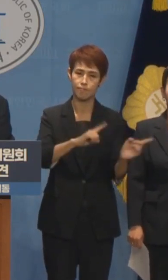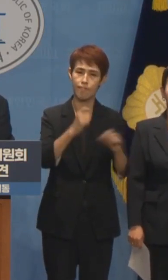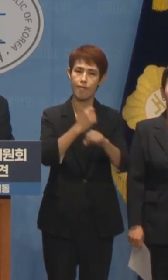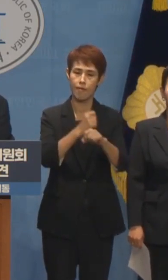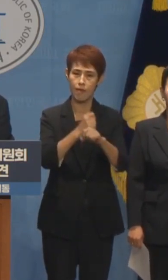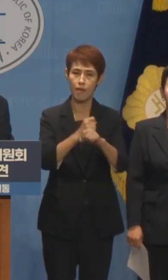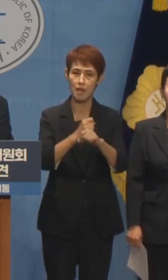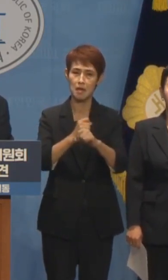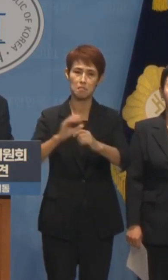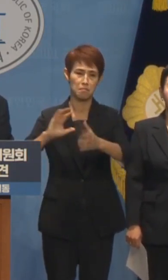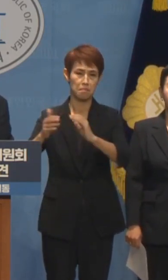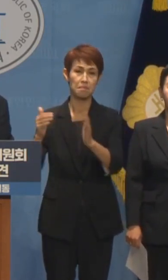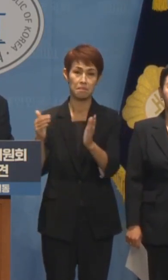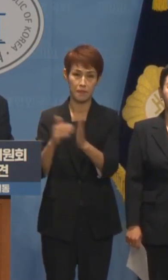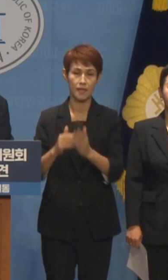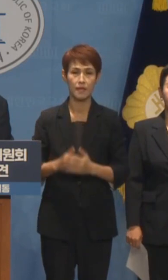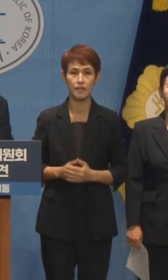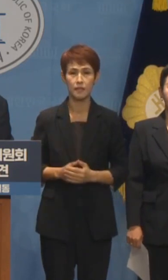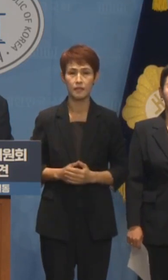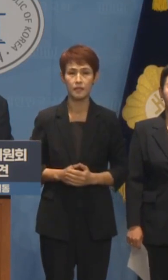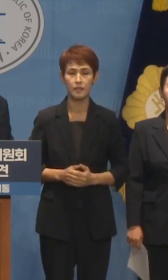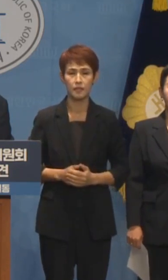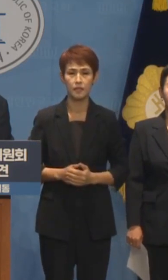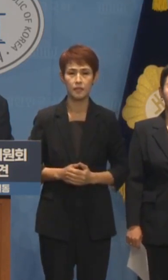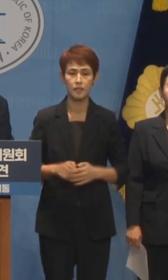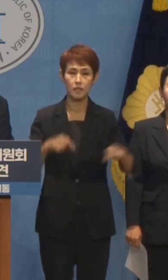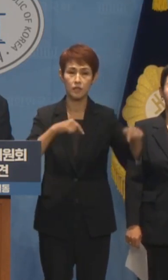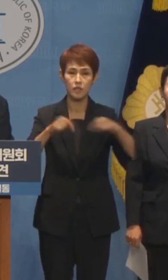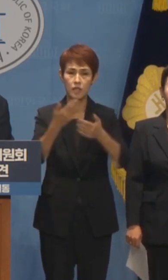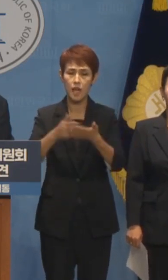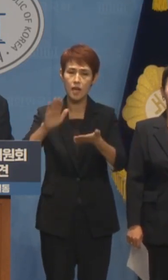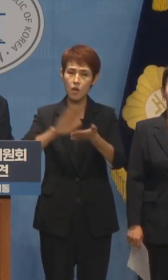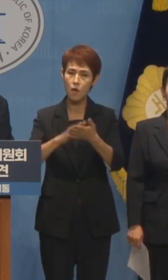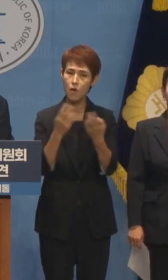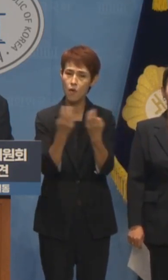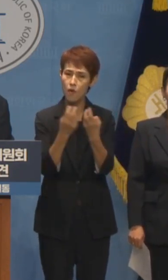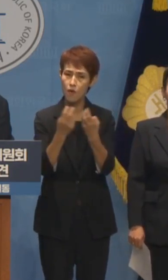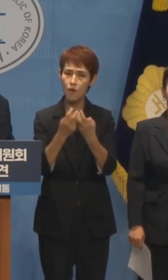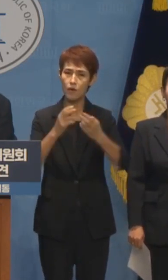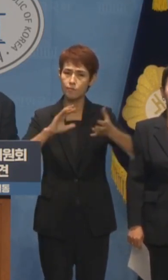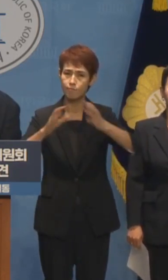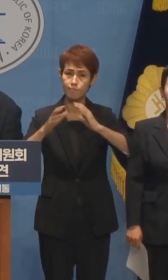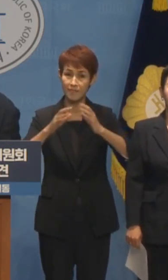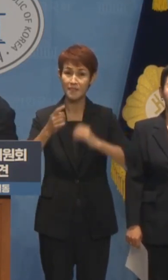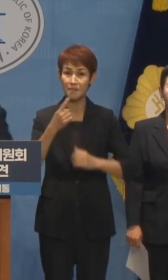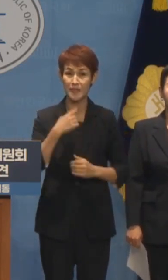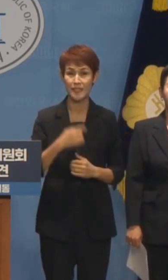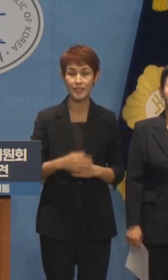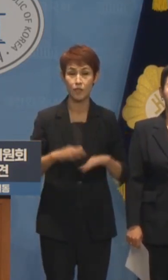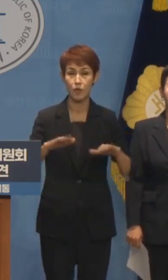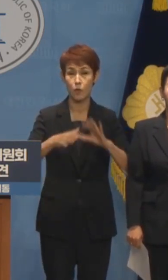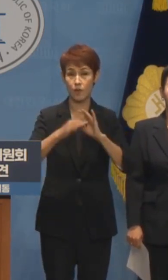특위를 통해서 이런 여러 가지 정치개혁 현안을 논의하자는 그런 취지가 되겠습니다